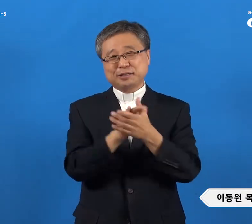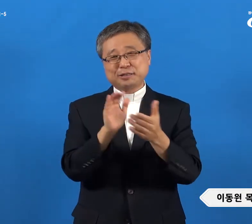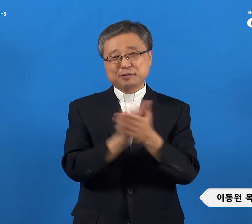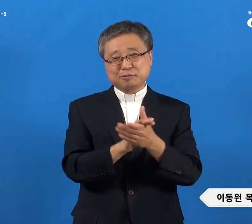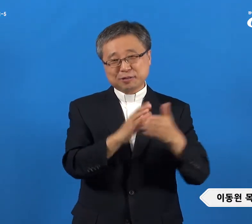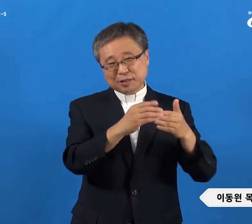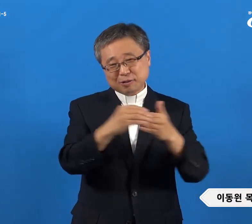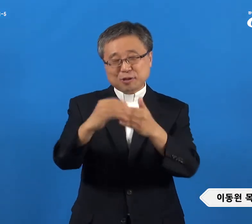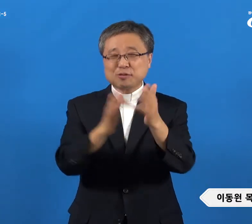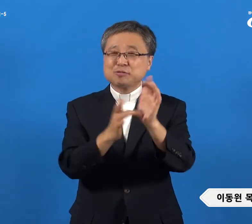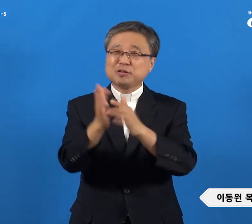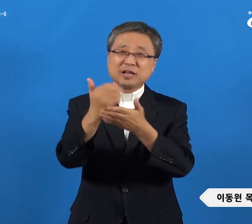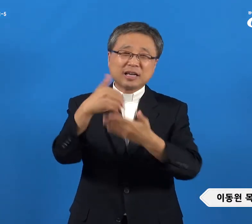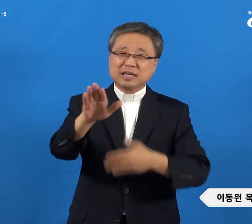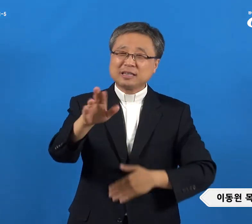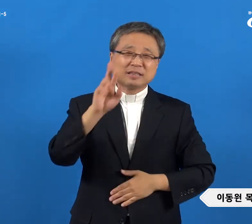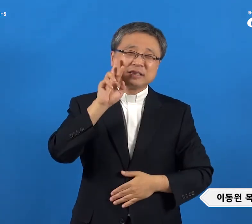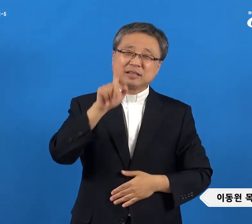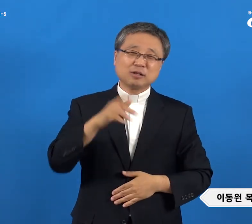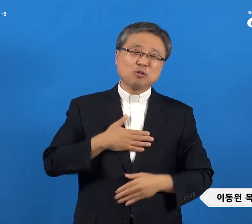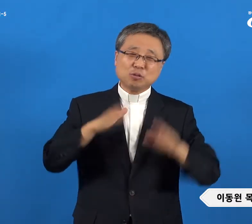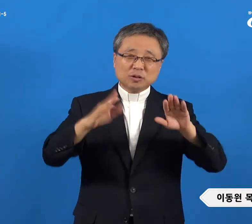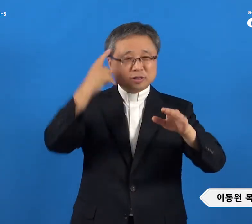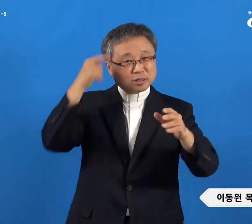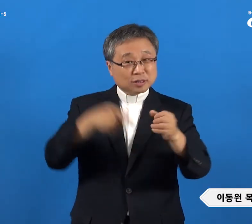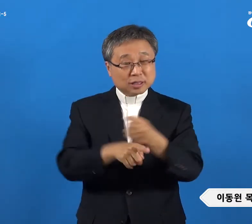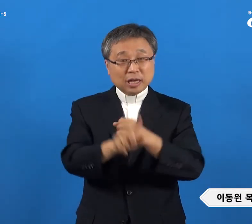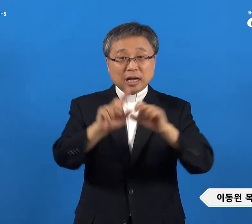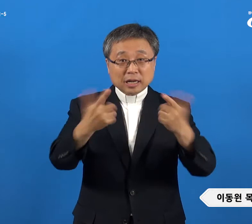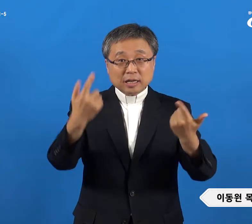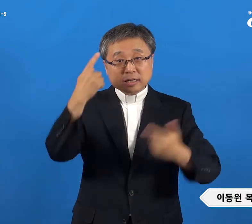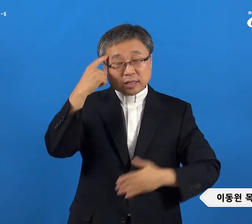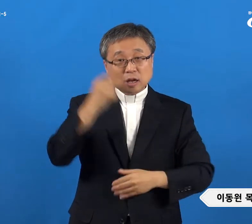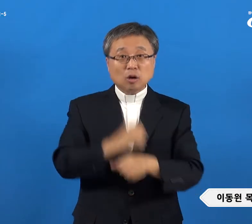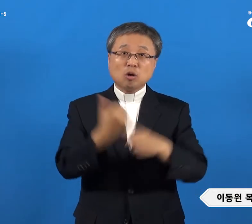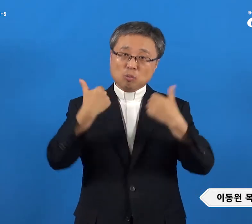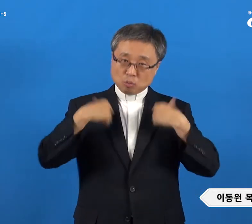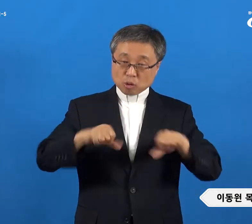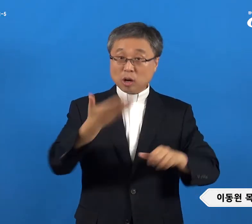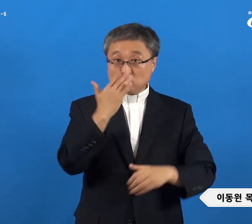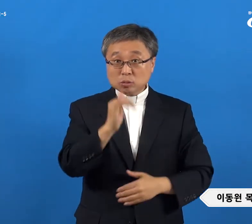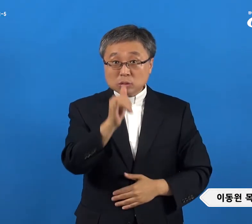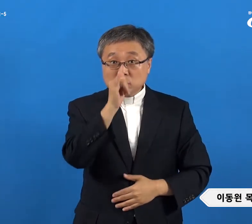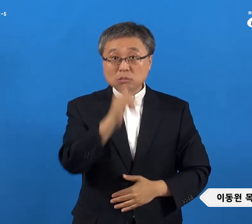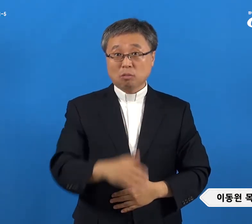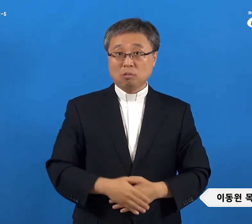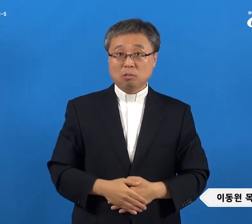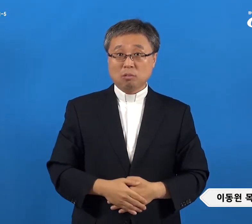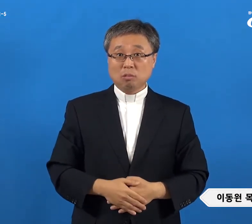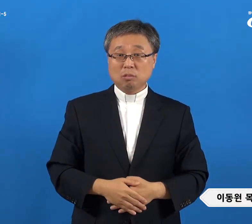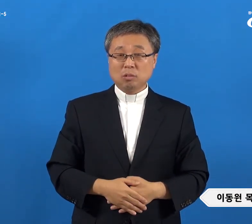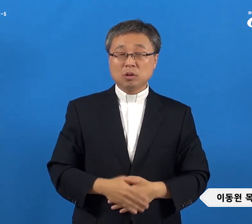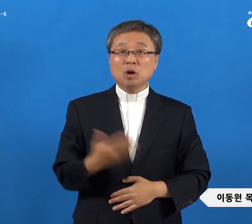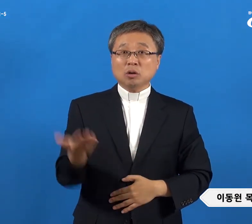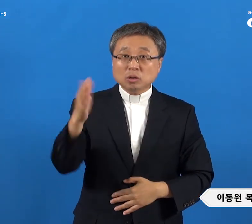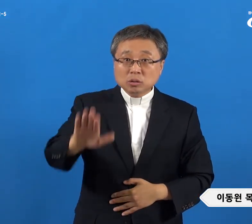가기는 틀렸구나, 오늘은 뜻이 아니로구나 라고 생각하고 포기할 수도 있잖아요. 그런데 그들은